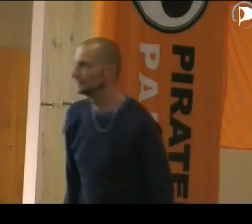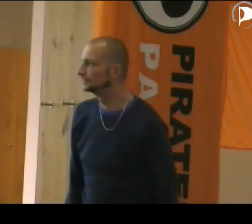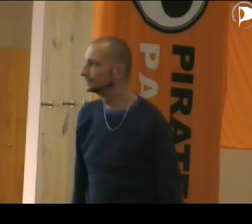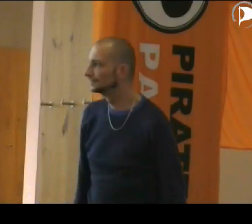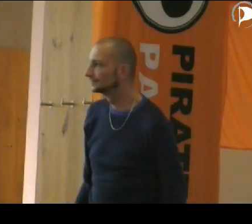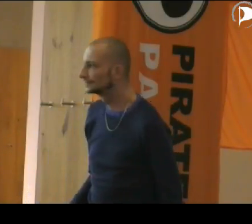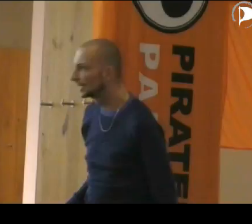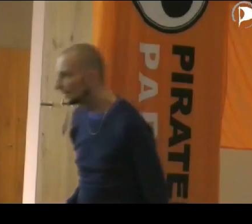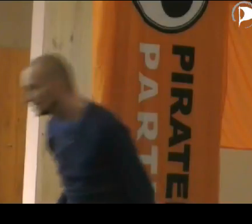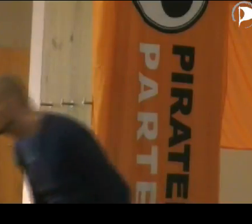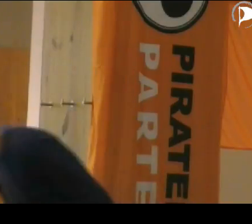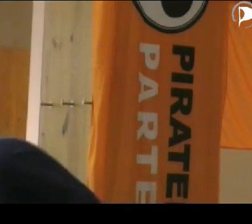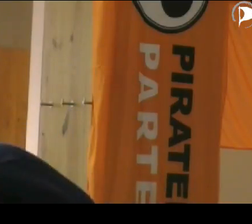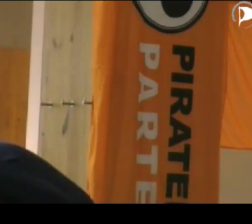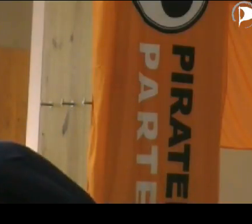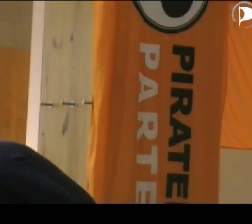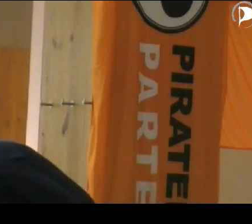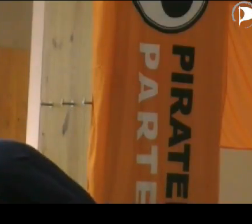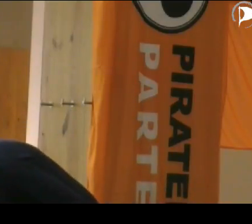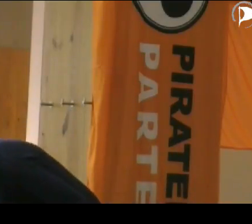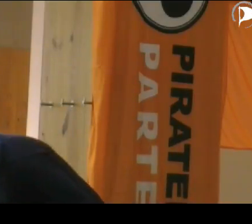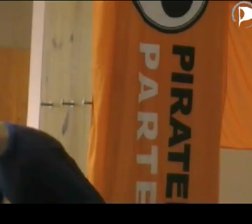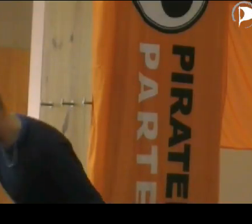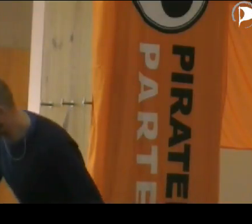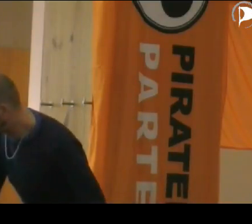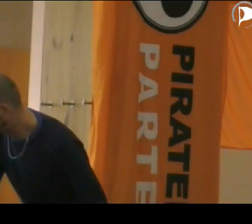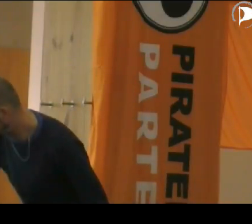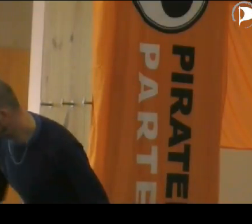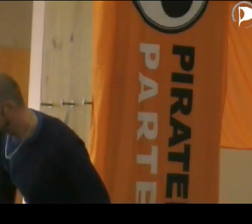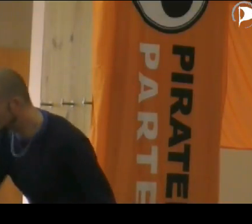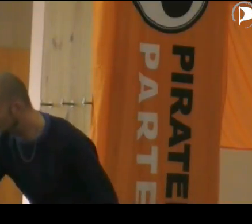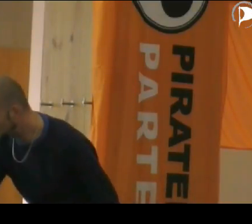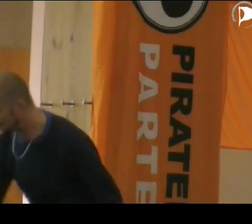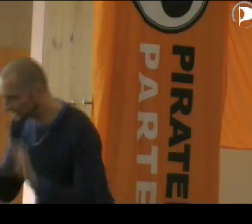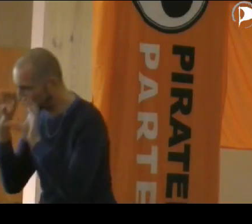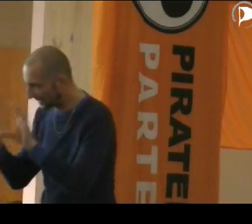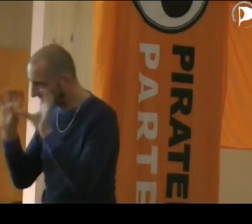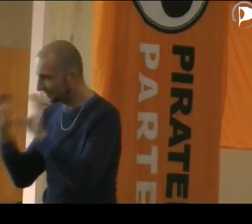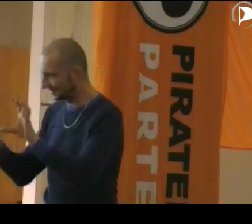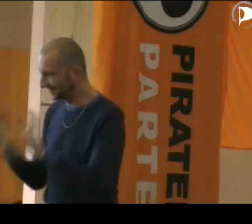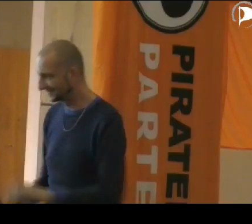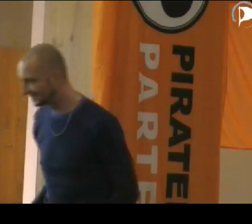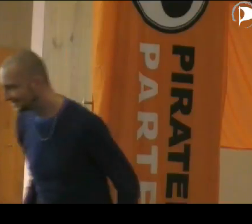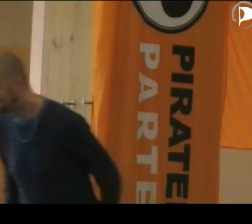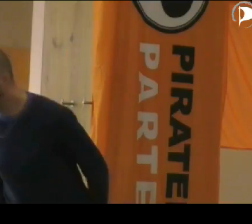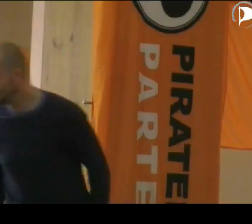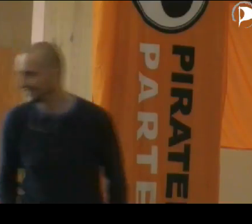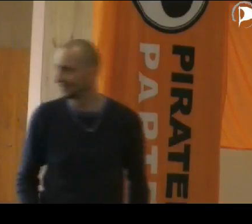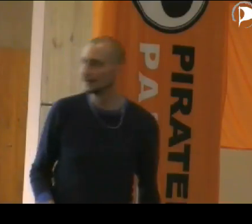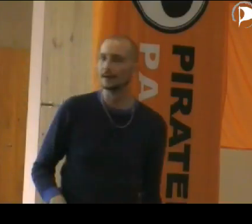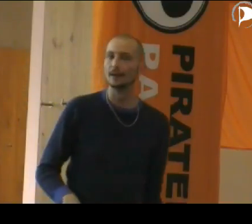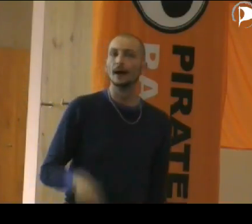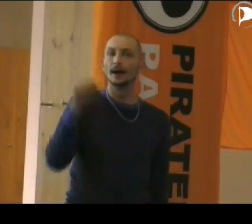sterne mit 46 also ganz toll natürlich neulich teilen die wahlen für die stückzahlen heißt also sie diese nicht